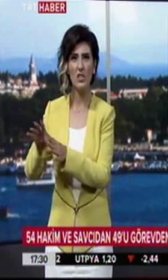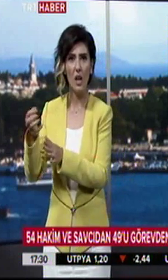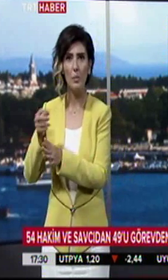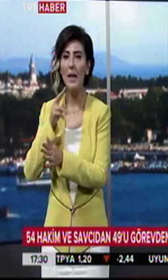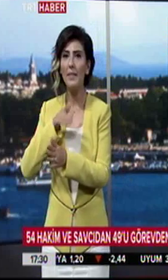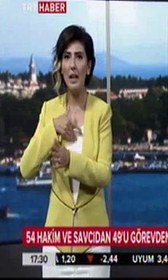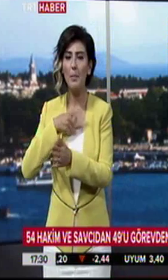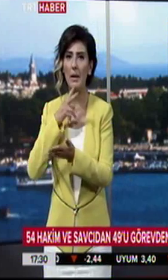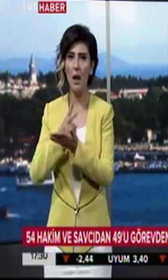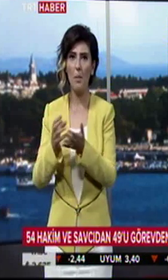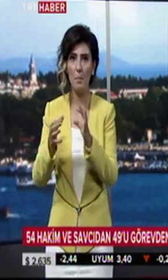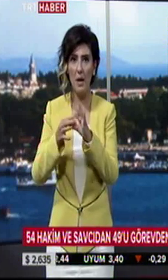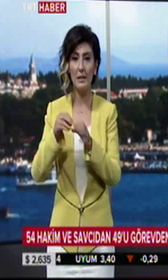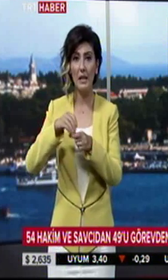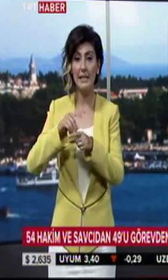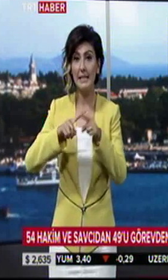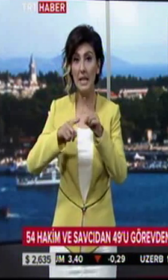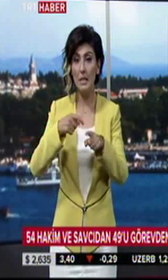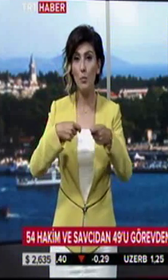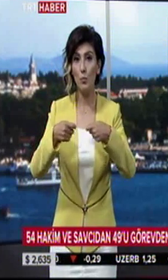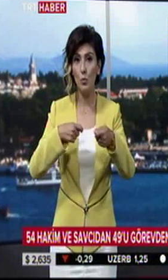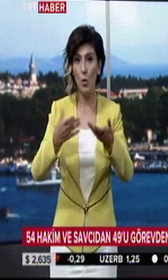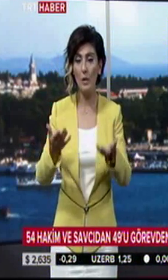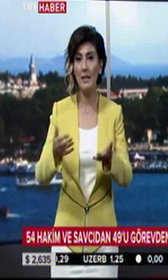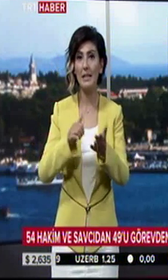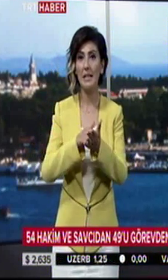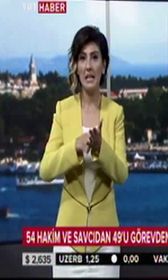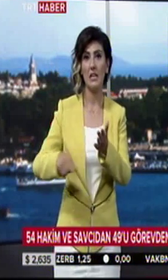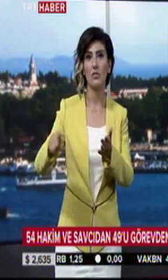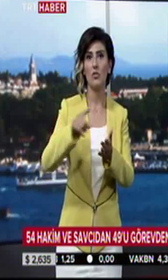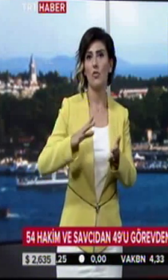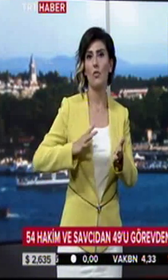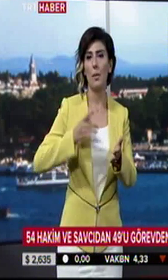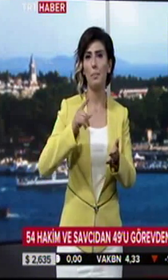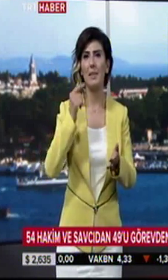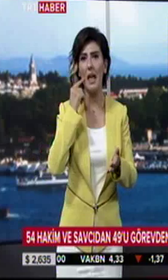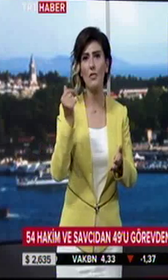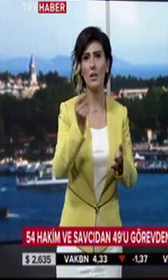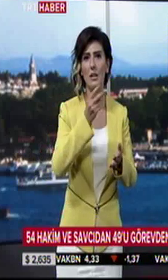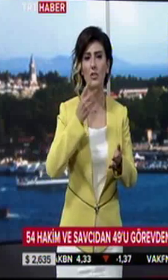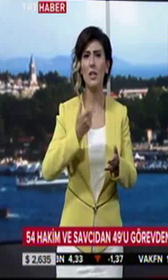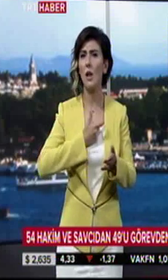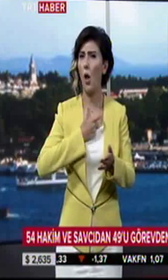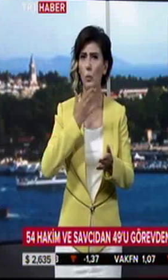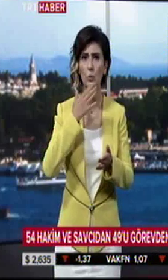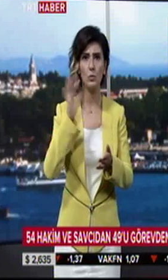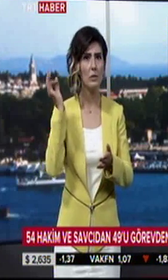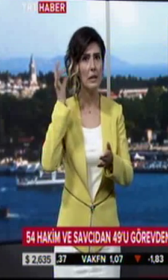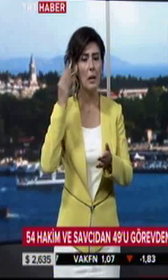bağladı. Aralarında siyasetçi, bürokrat ve gazetecilerin de bulunduğu binlerce kişinin usulsüz dinlenmesine